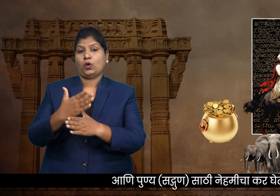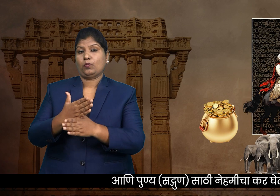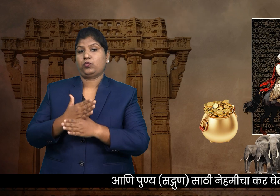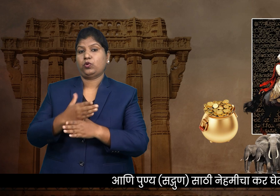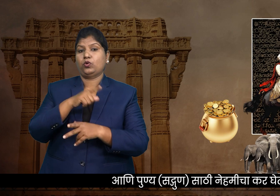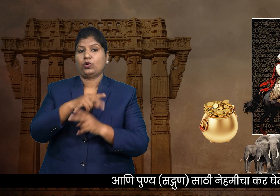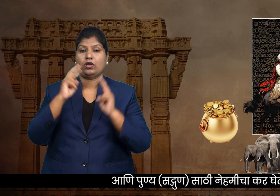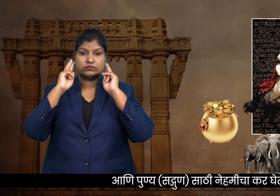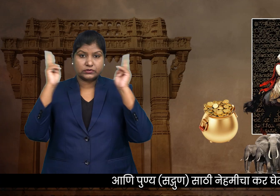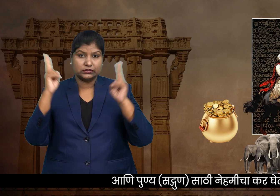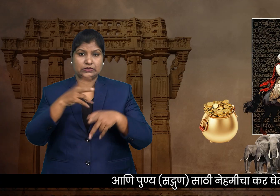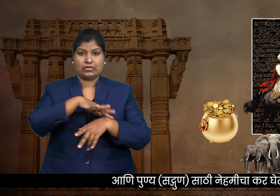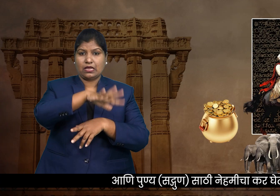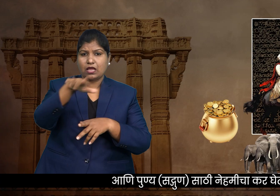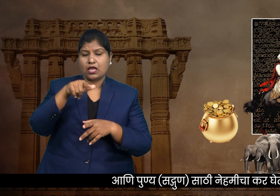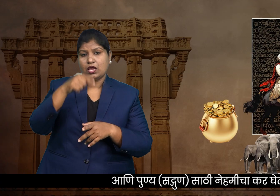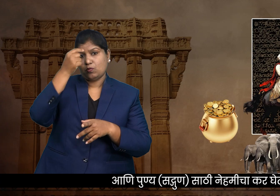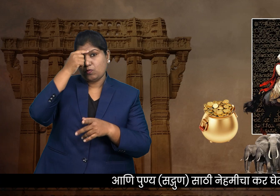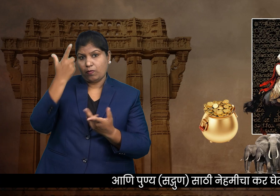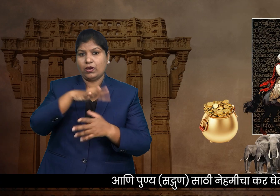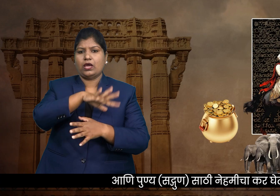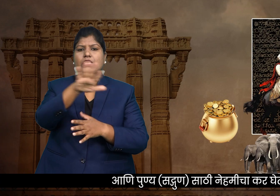सद्गुणांसाठी नेहमीची घर घेतो.